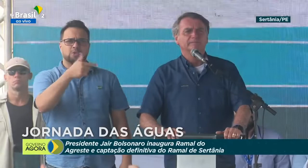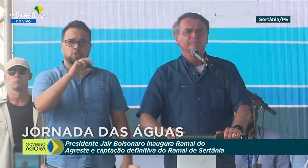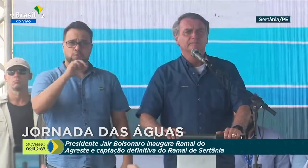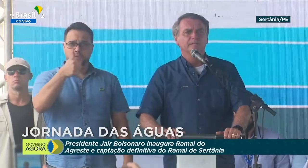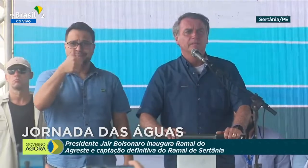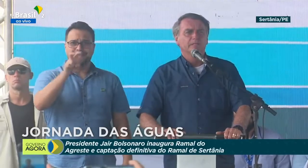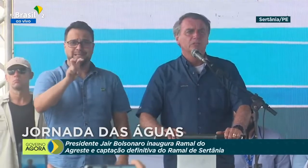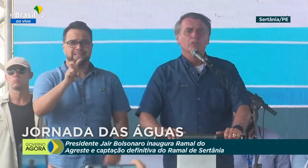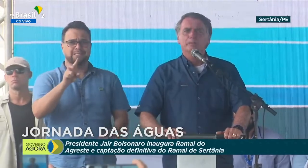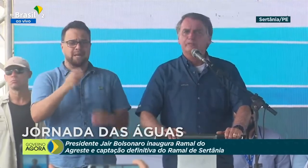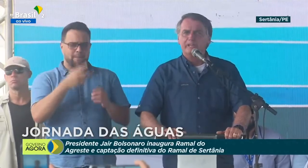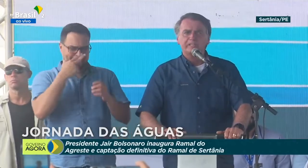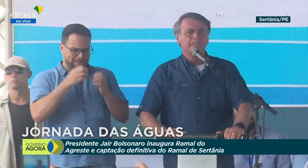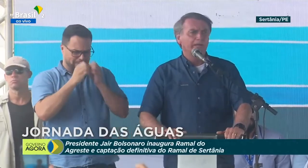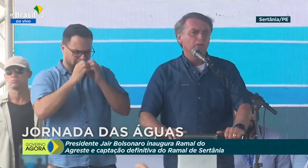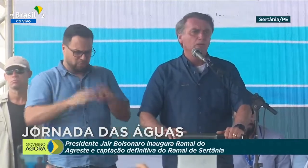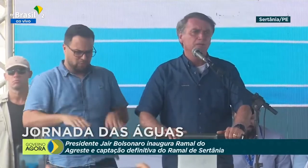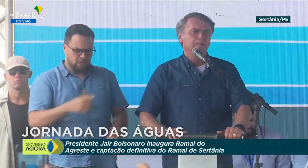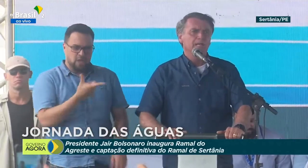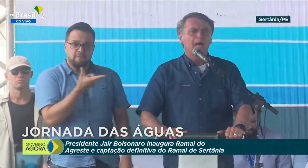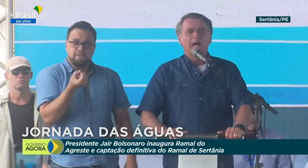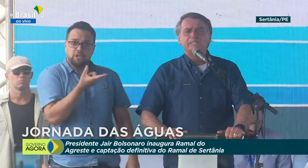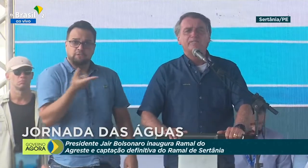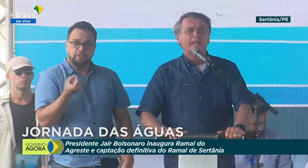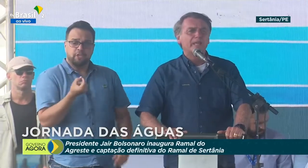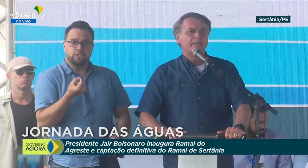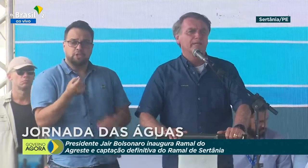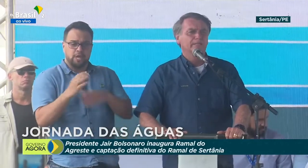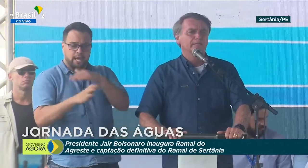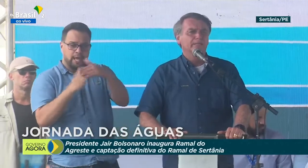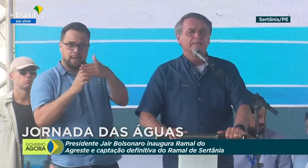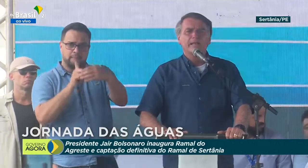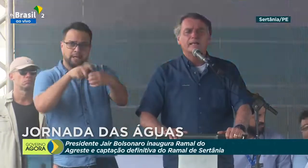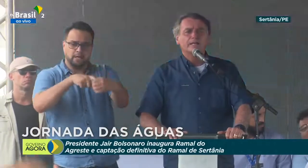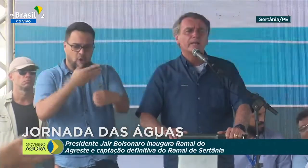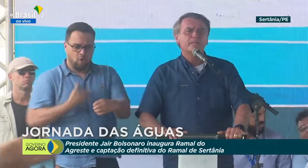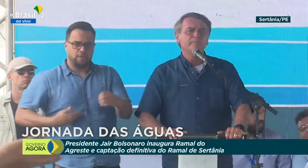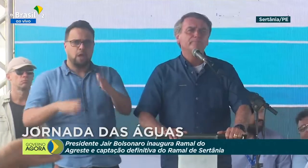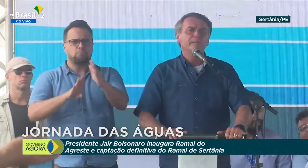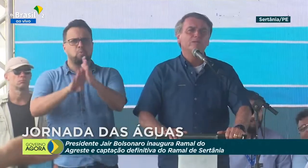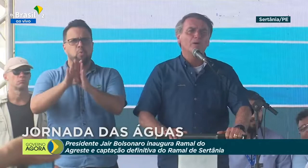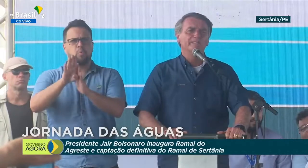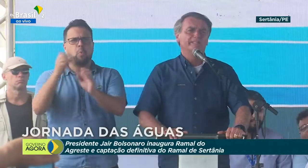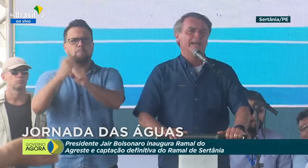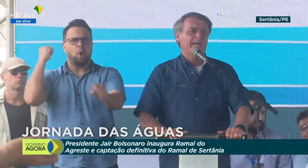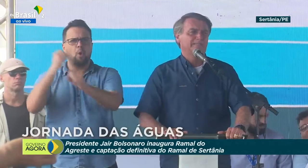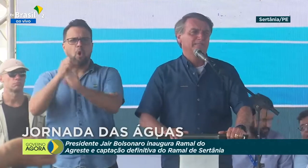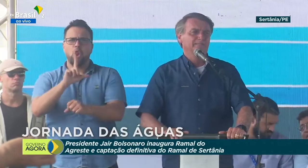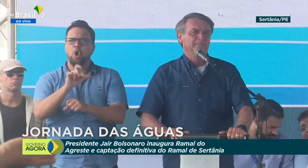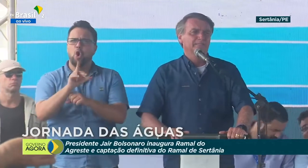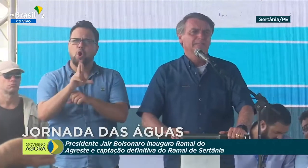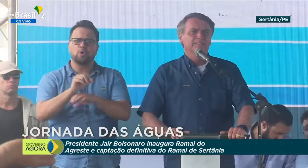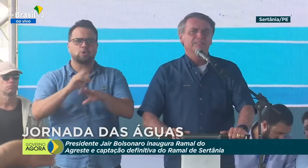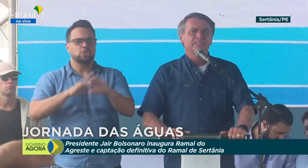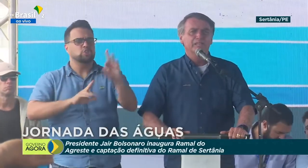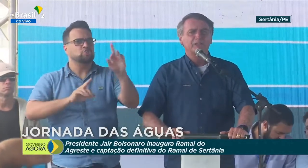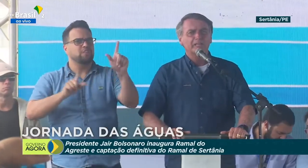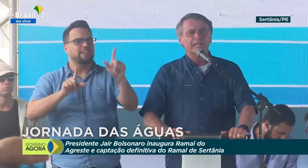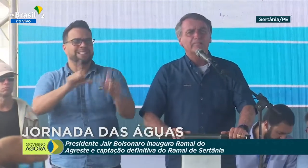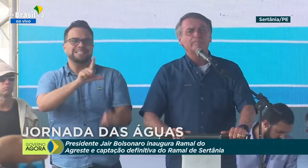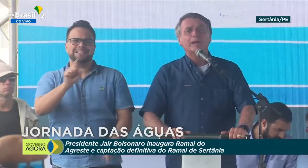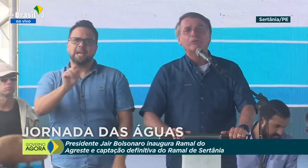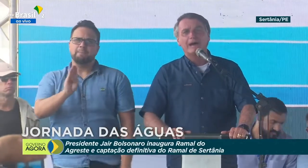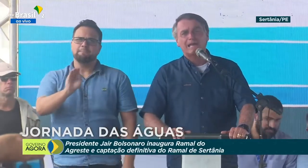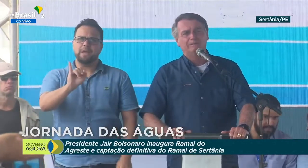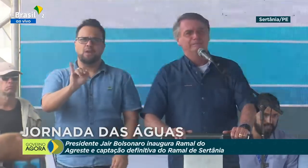estatais. 2020 deram lucros. A diferença está na casa de 100 bilhões de reais. Dinheiro que